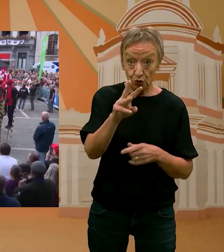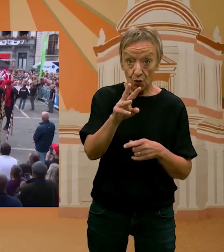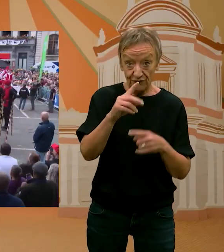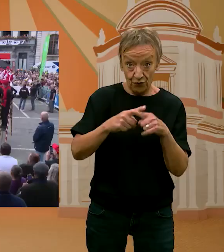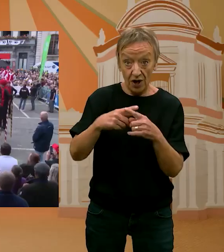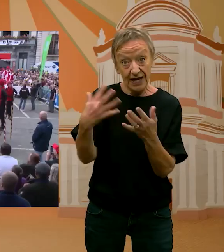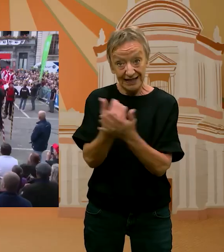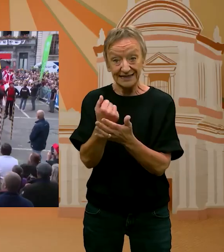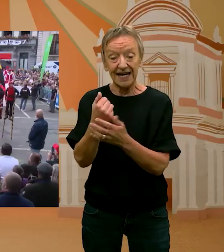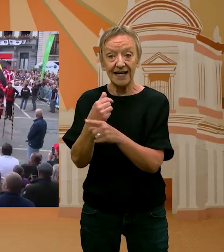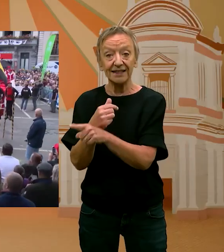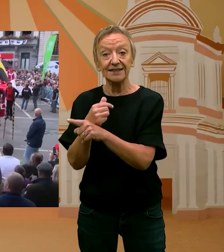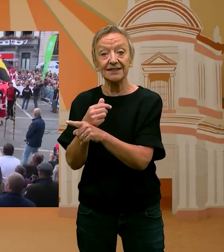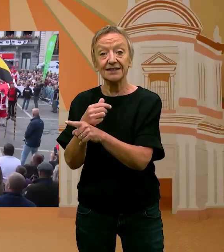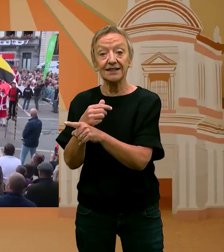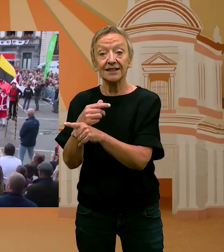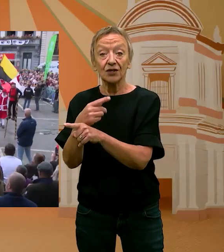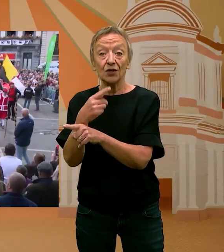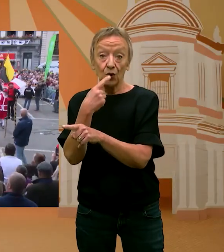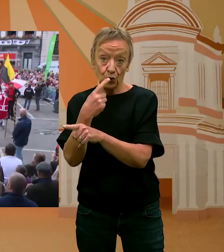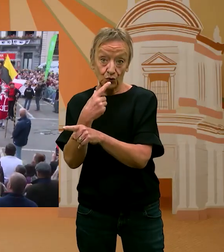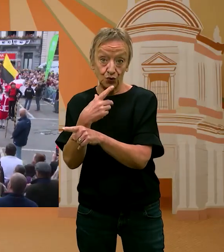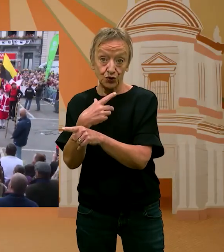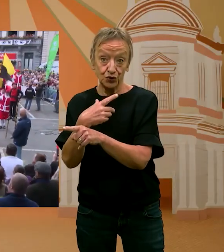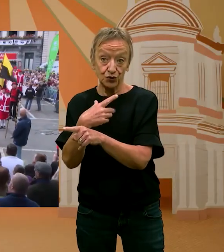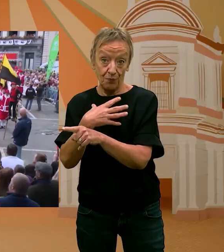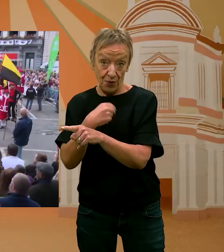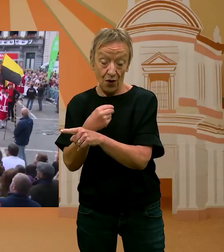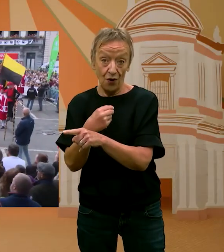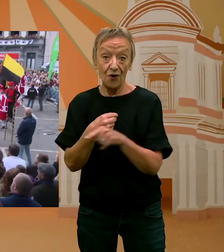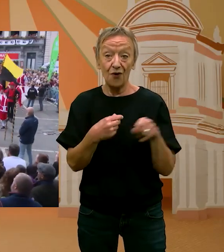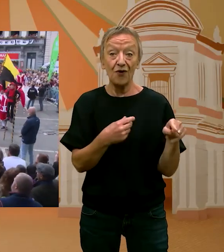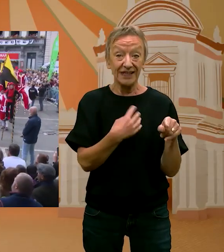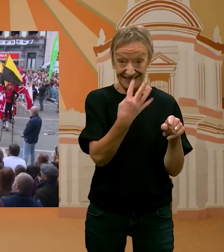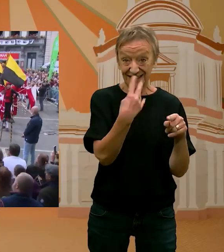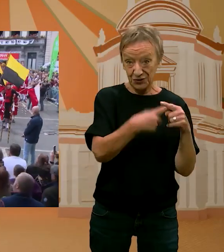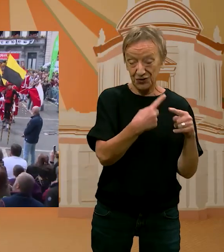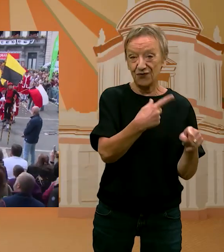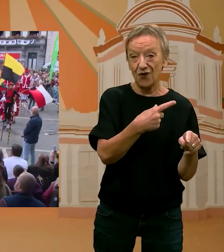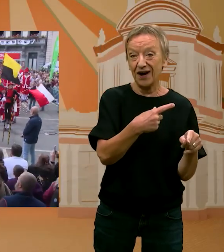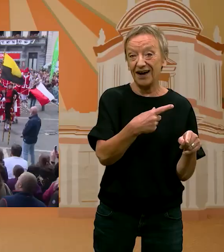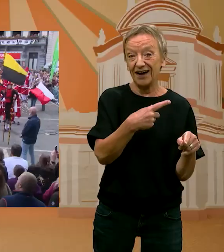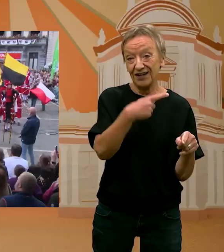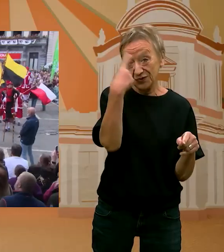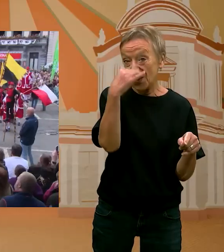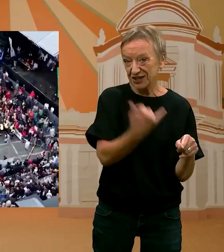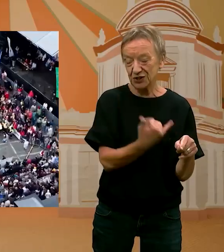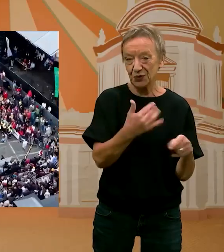contre les Mélans. Drôle de statistiques. On verra cette année ce qui va se passer. On verra cette année, effectivement. On ne sait jamais dire. Ce n'est pas le nombre qui compte.